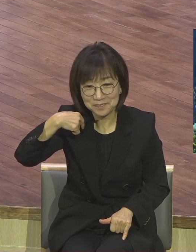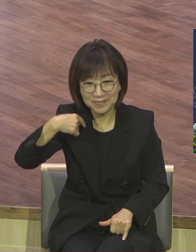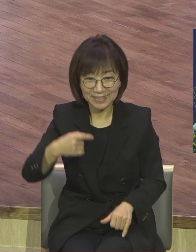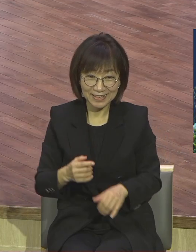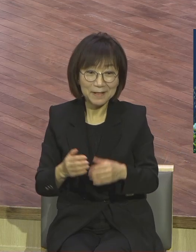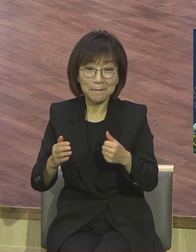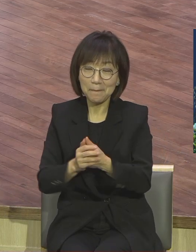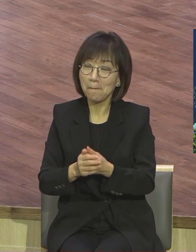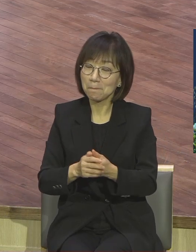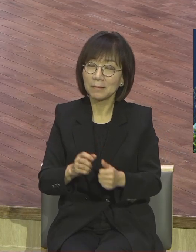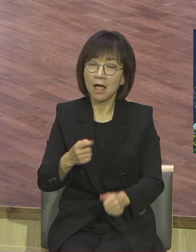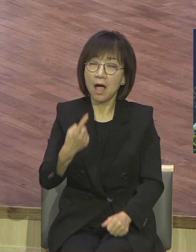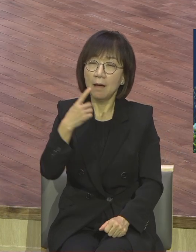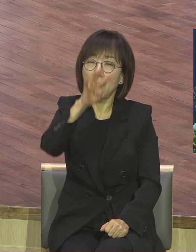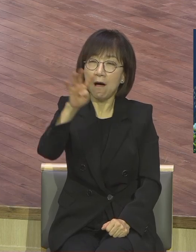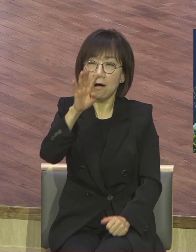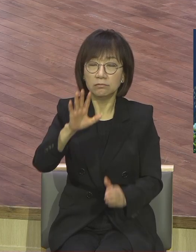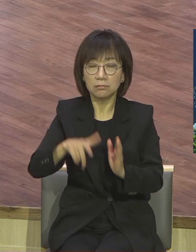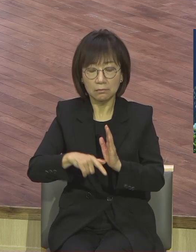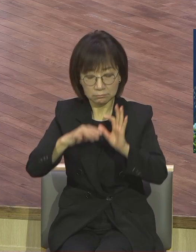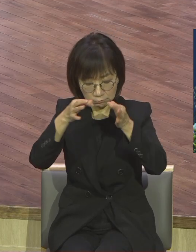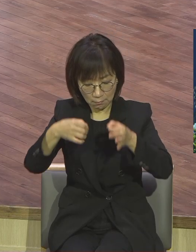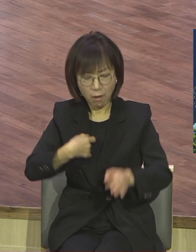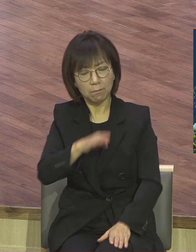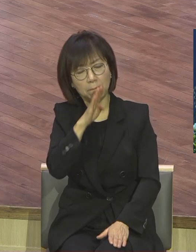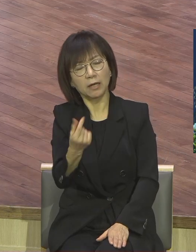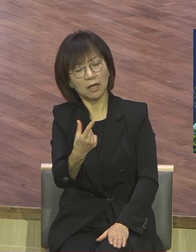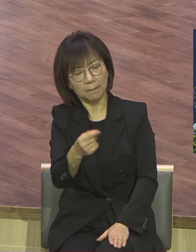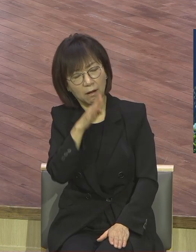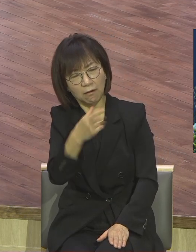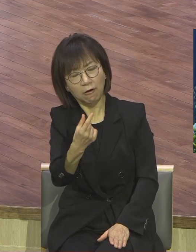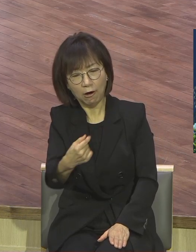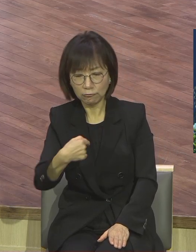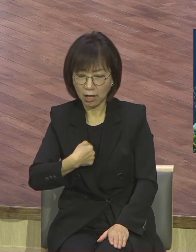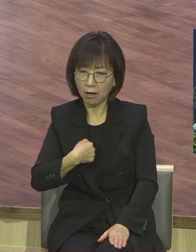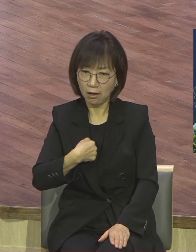어느 순간 자신의 장점이 보이고 자기 자신을 뭐요?